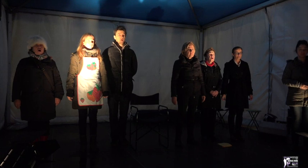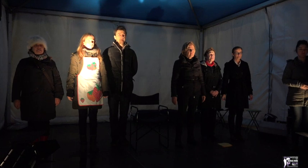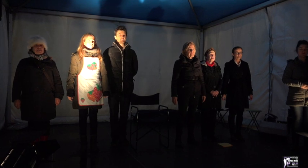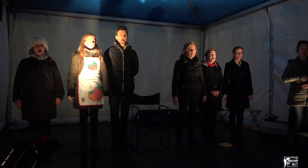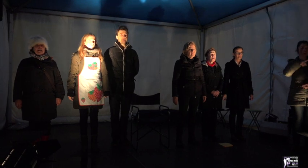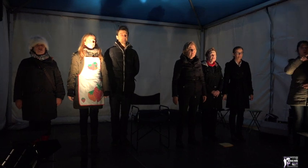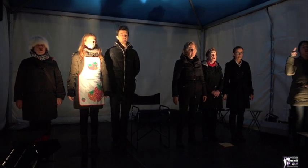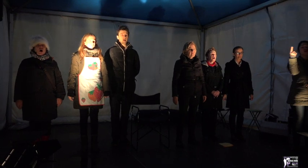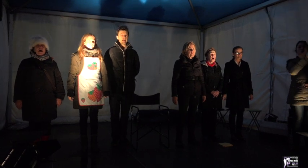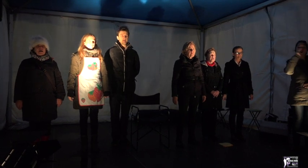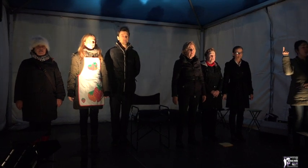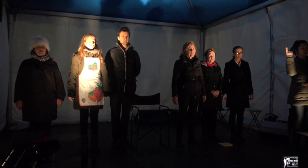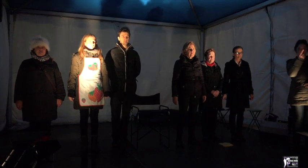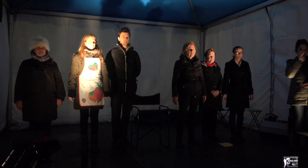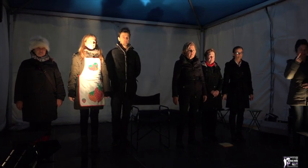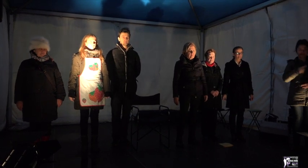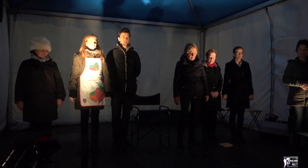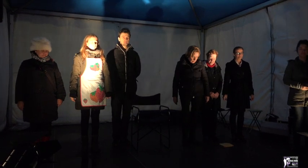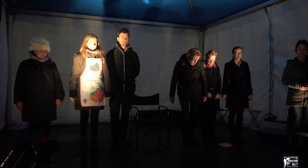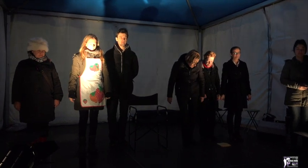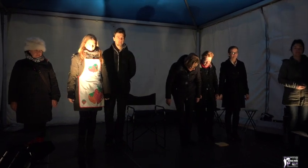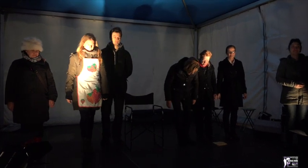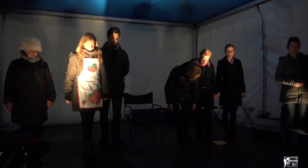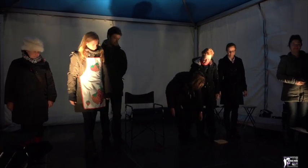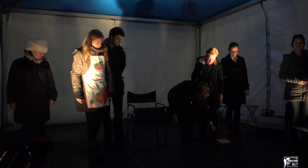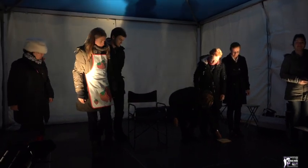¡No, no estáis solas!